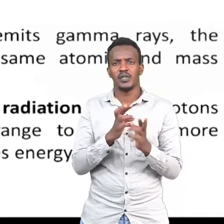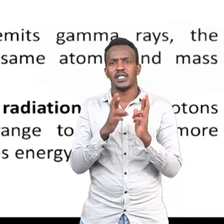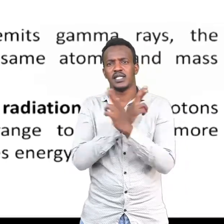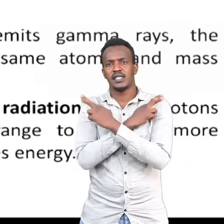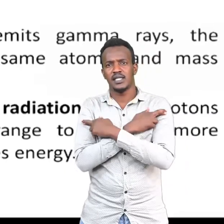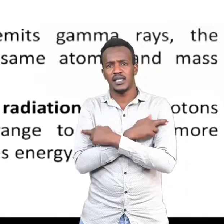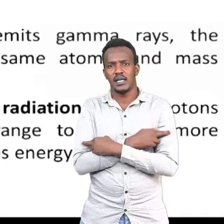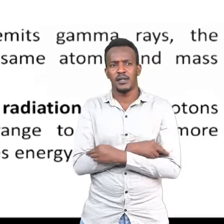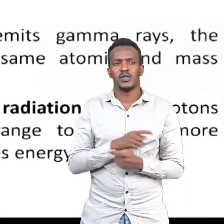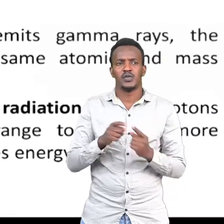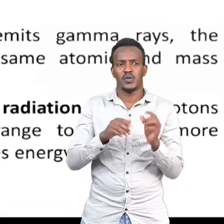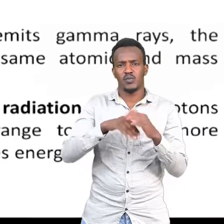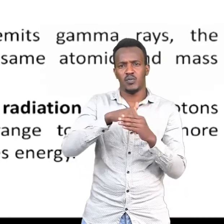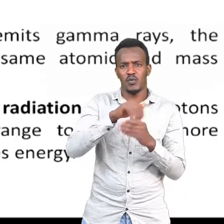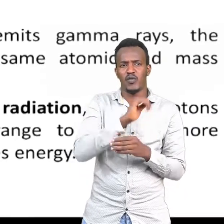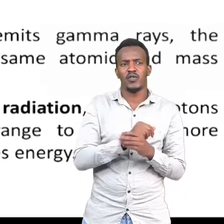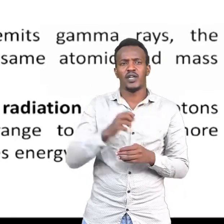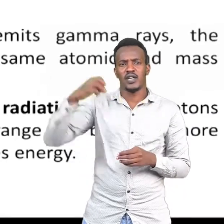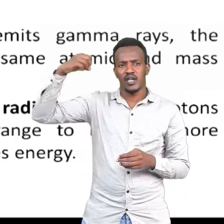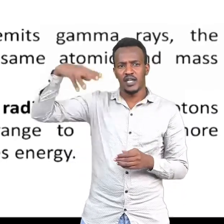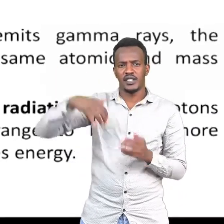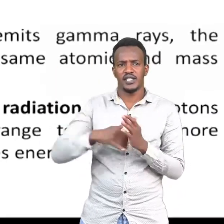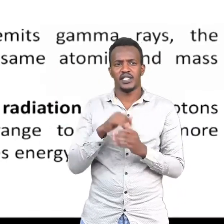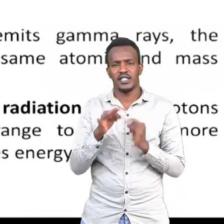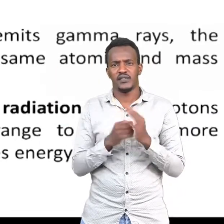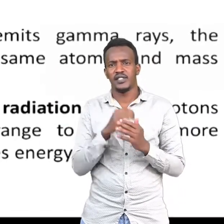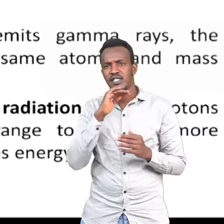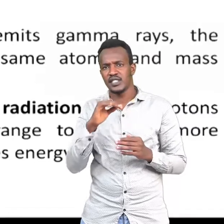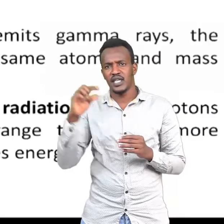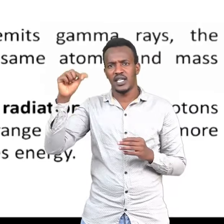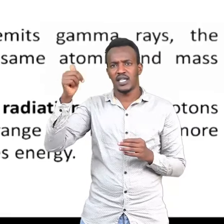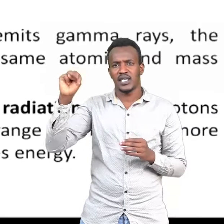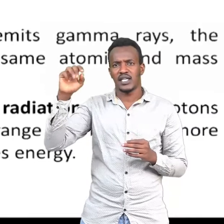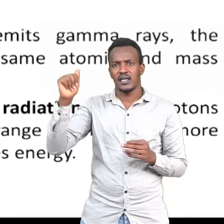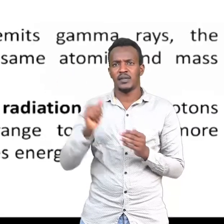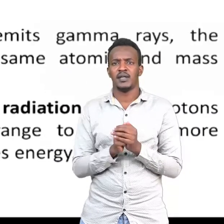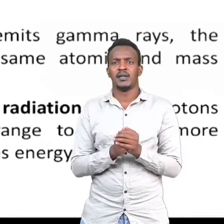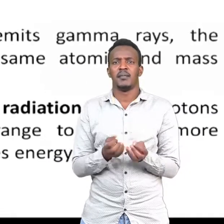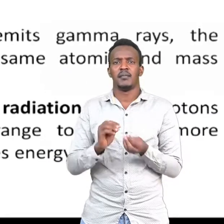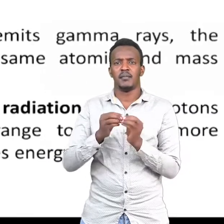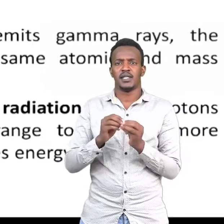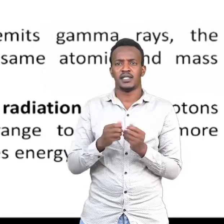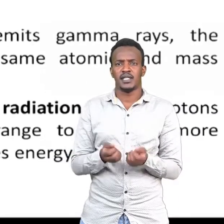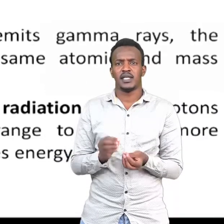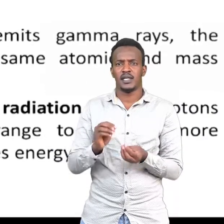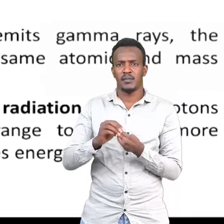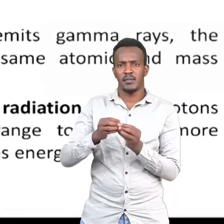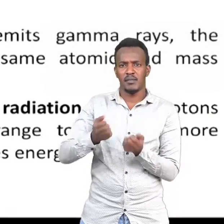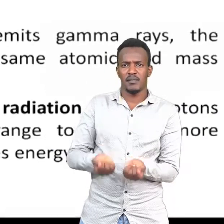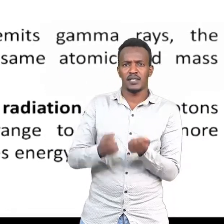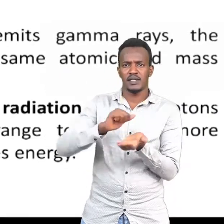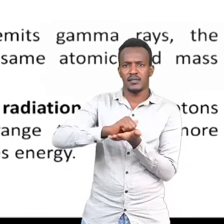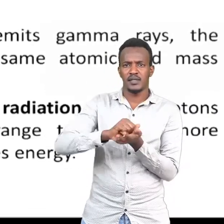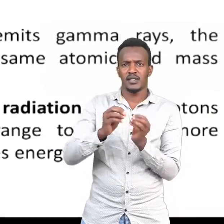noqoto waa in radiation saarto radiation ki ay saartay haduu gaama yahay mass numberkii atomic numberkii sidoodii ahaanayaan laakiin waxa ka